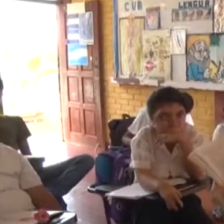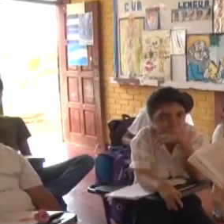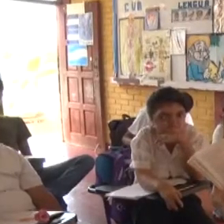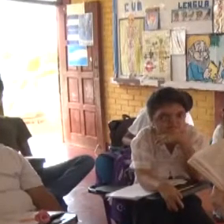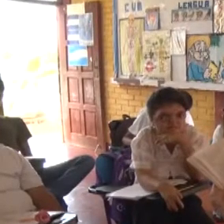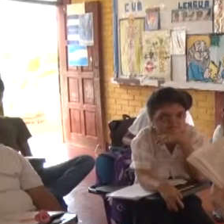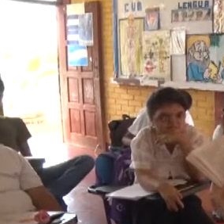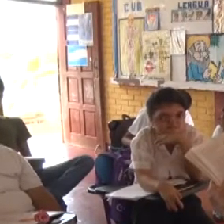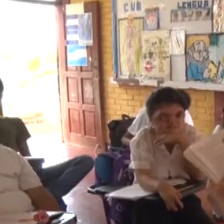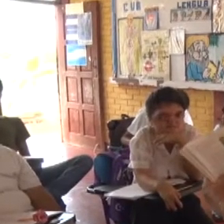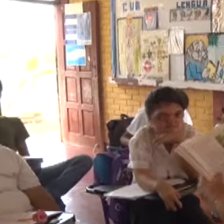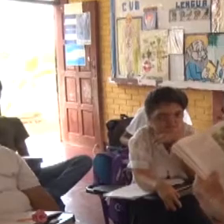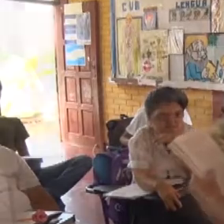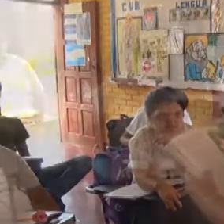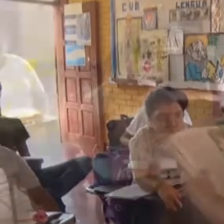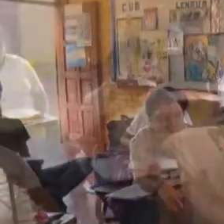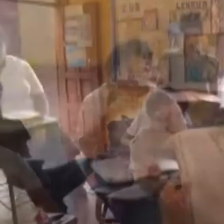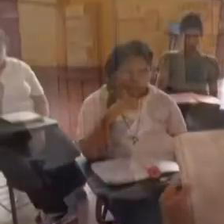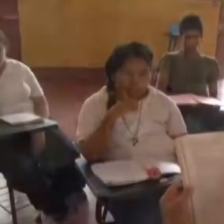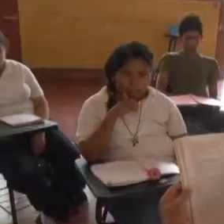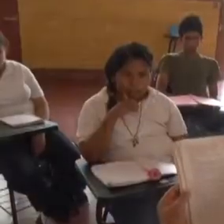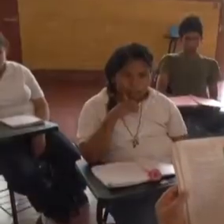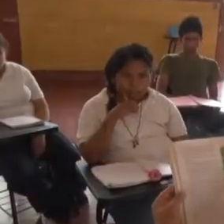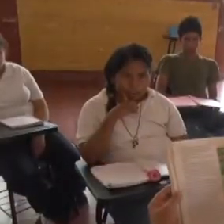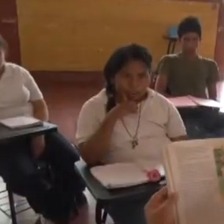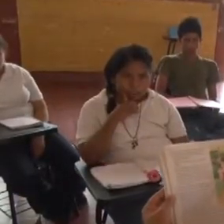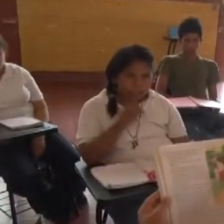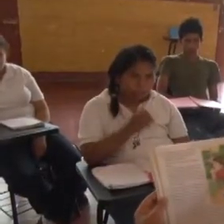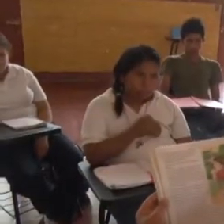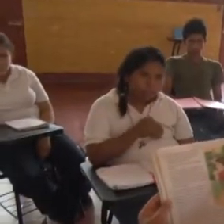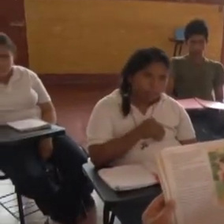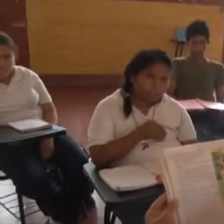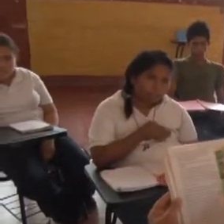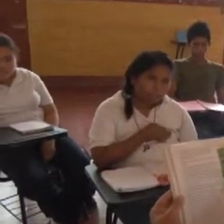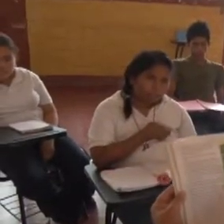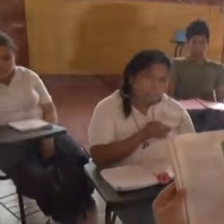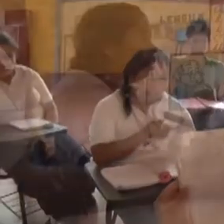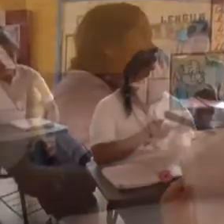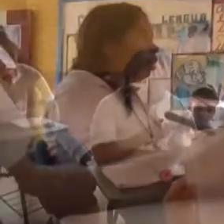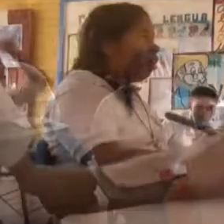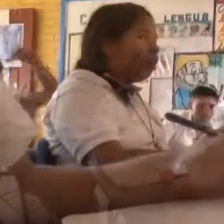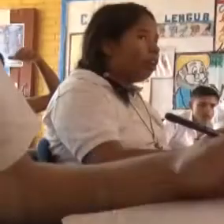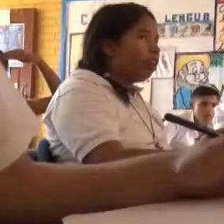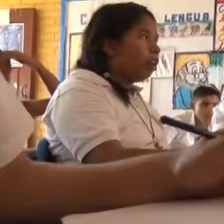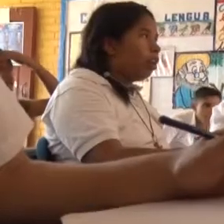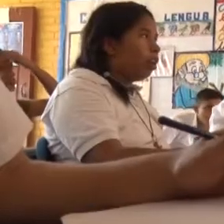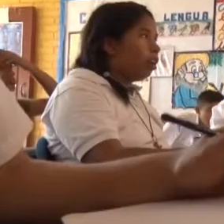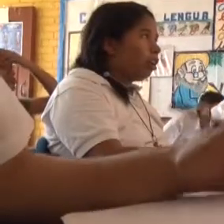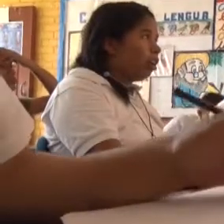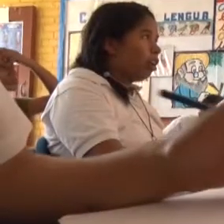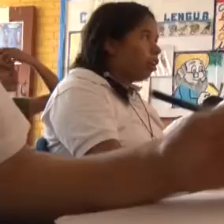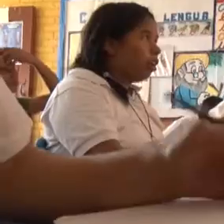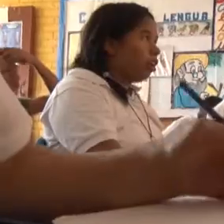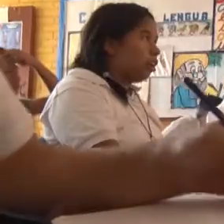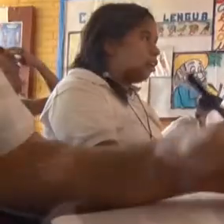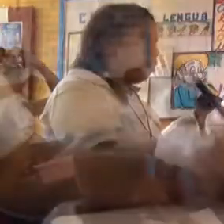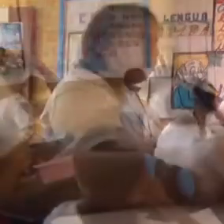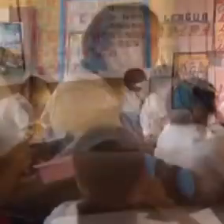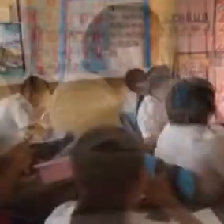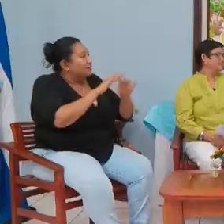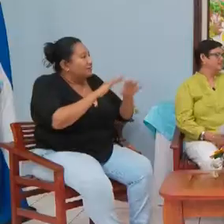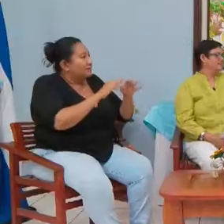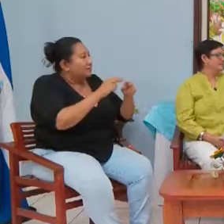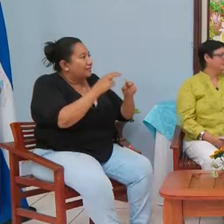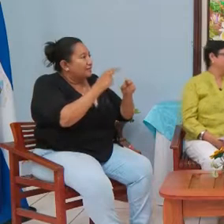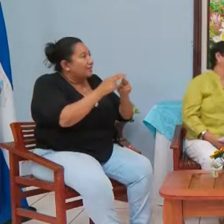la UNAM Managua en ese año no dio apertura a la carrera de educación especial. Entonces terminé en la